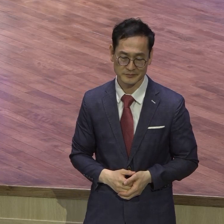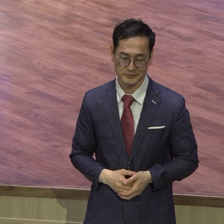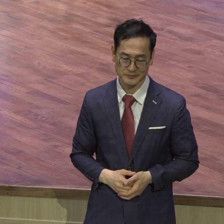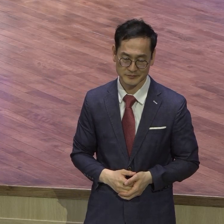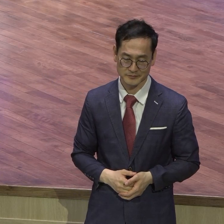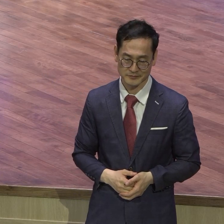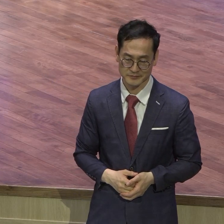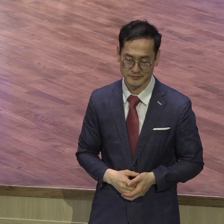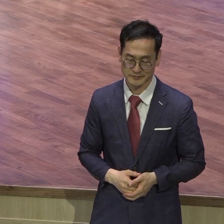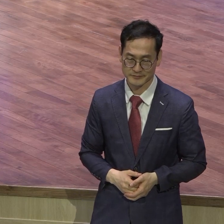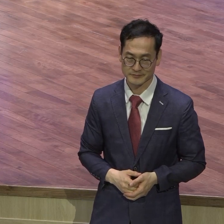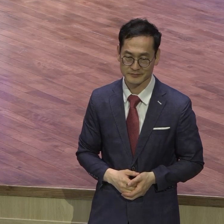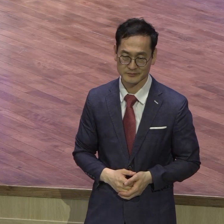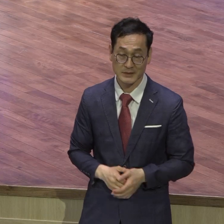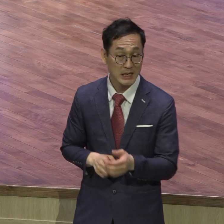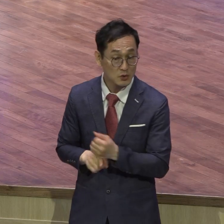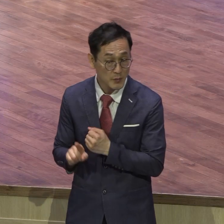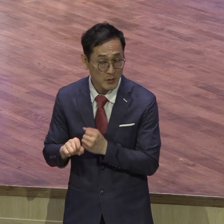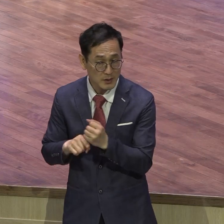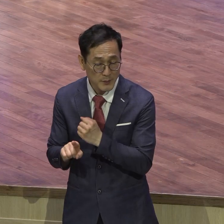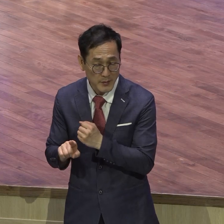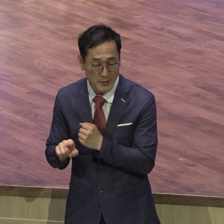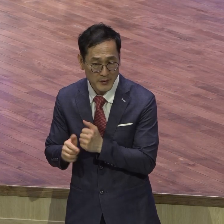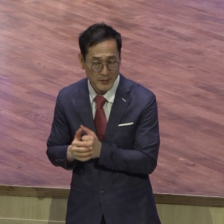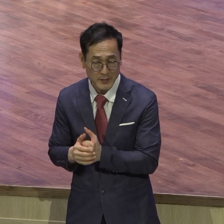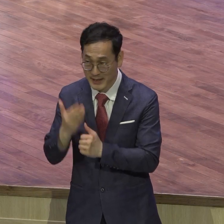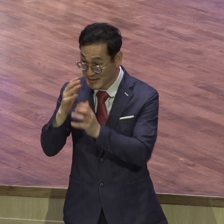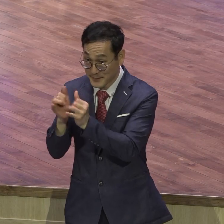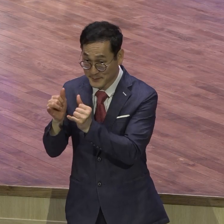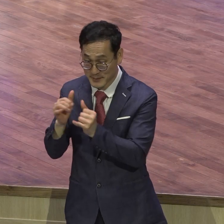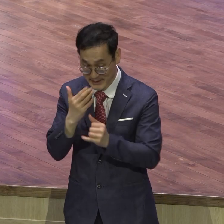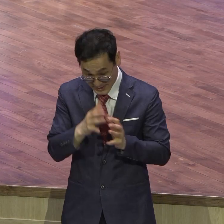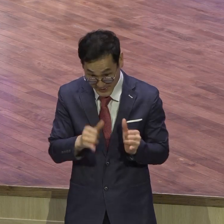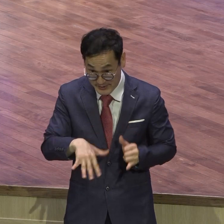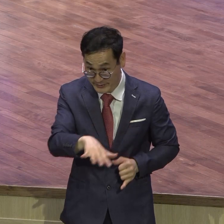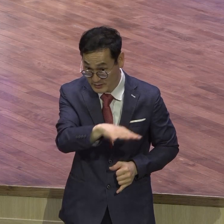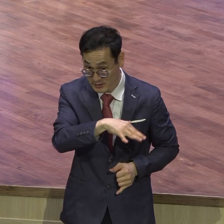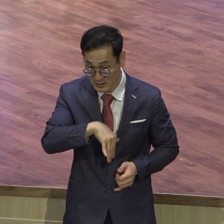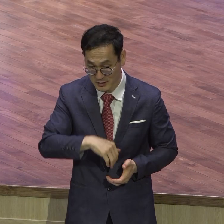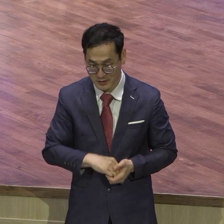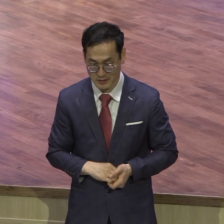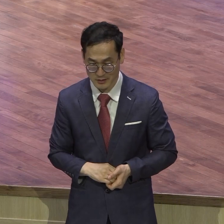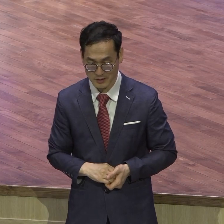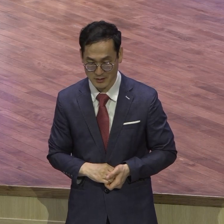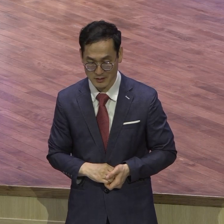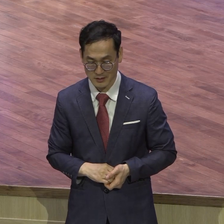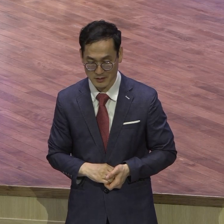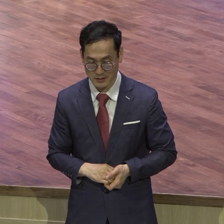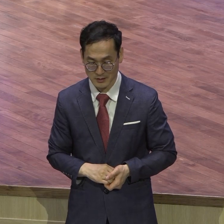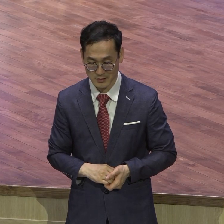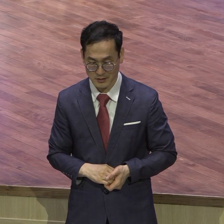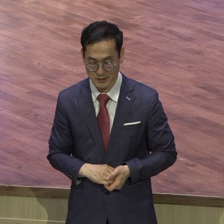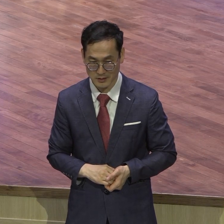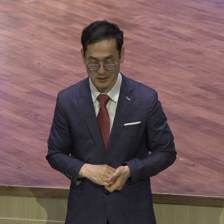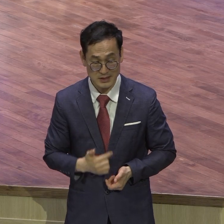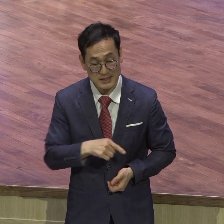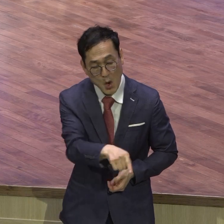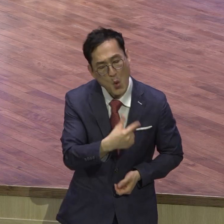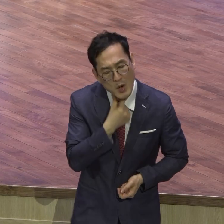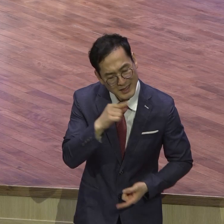이유가 뭐냐 이스라엘 백성들이 더 이상 자기들 주장대로